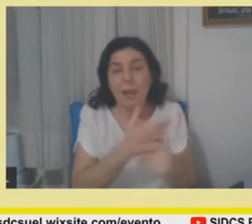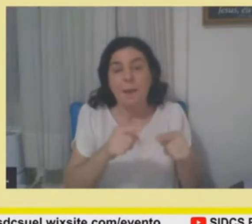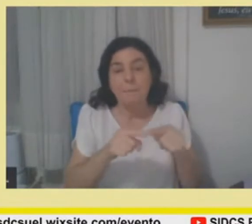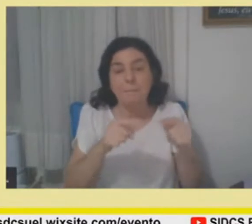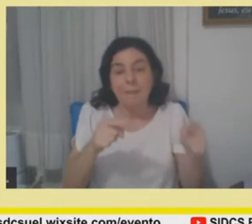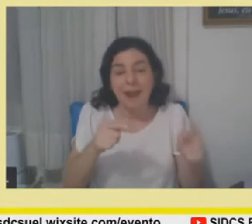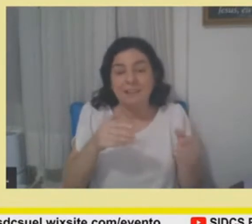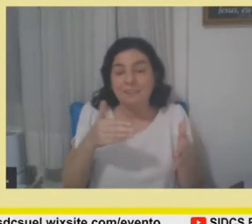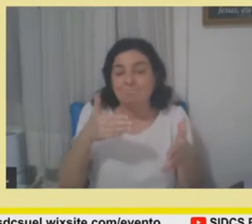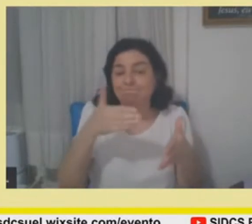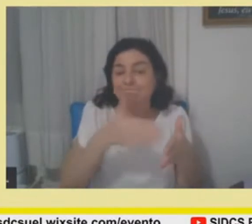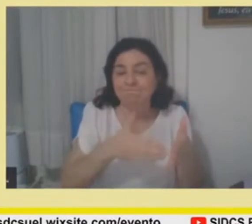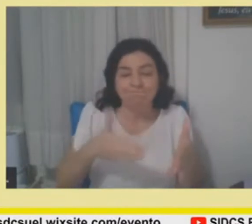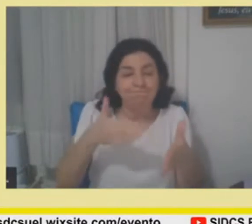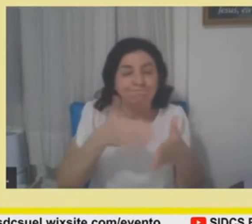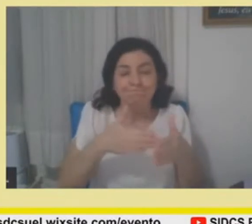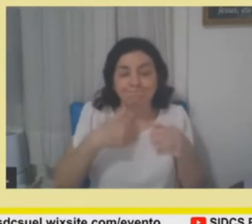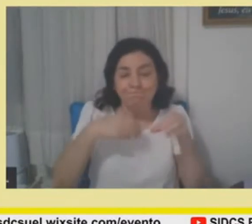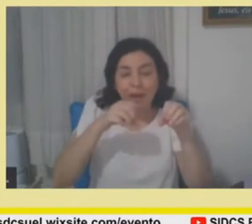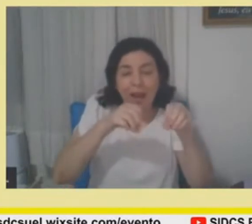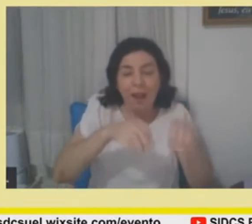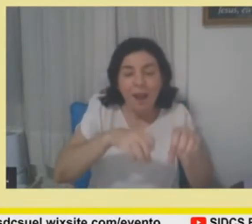na escola SEADA,